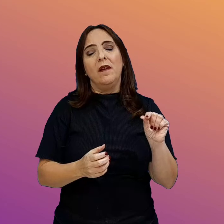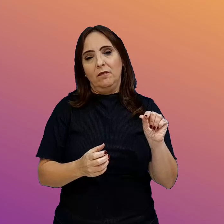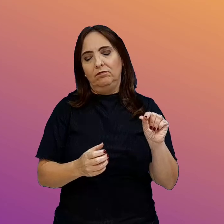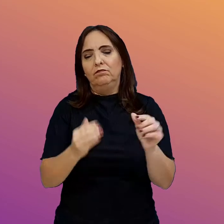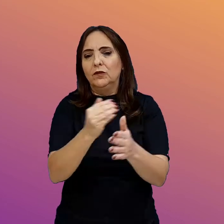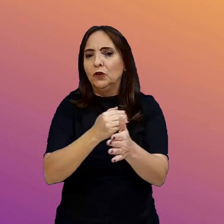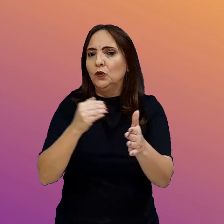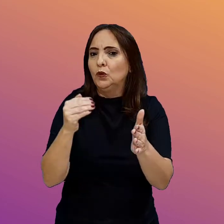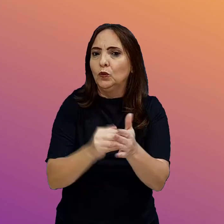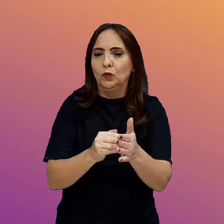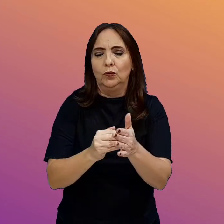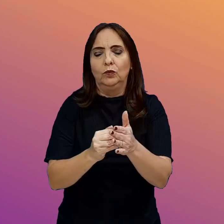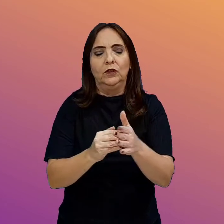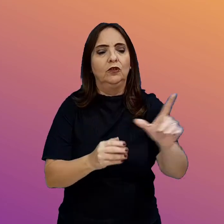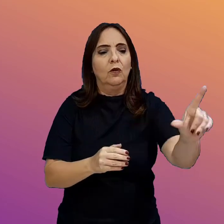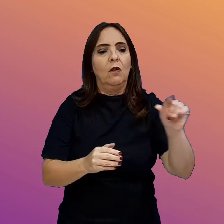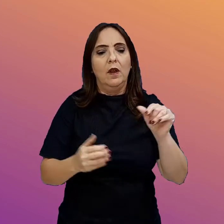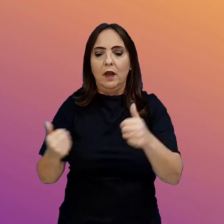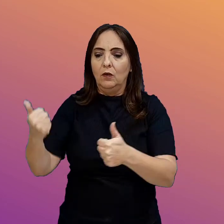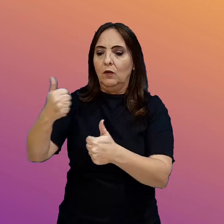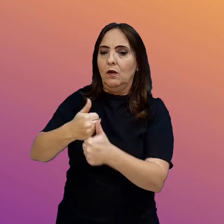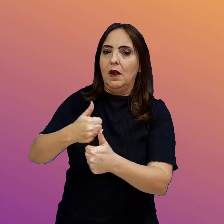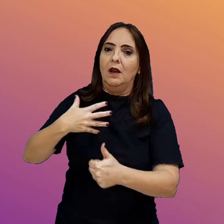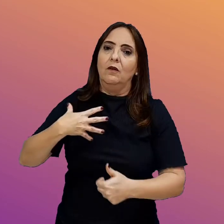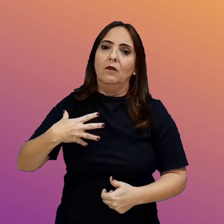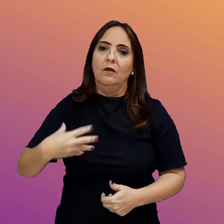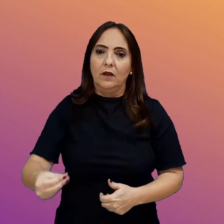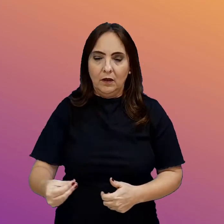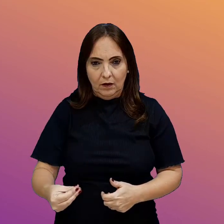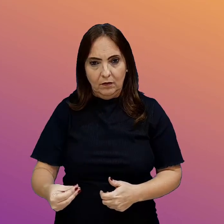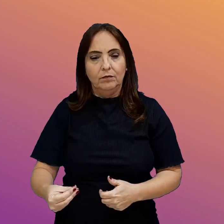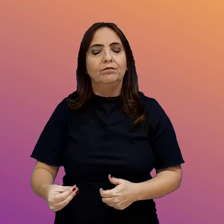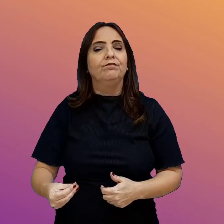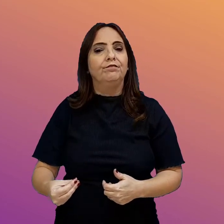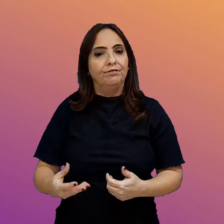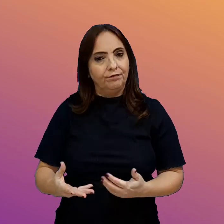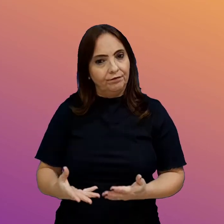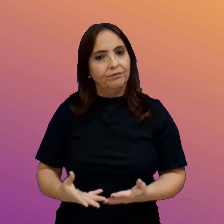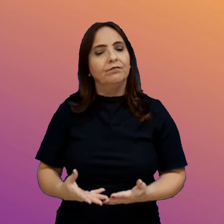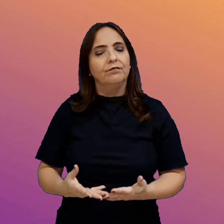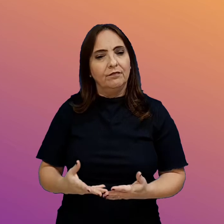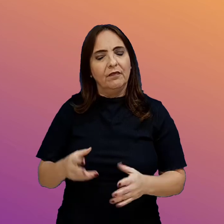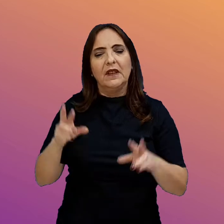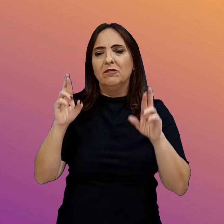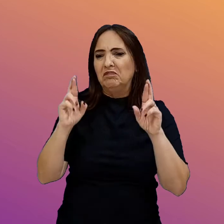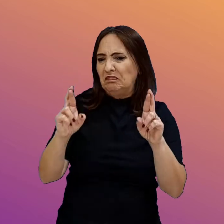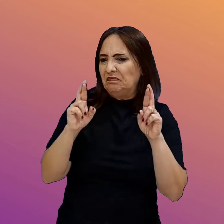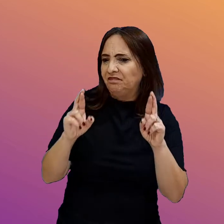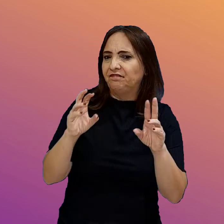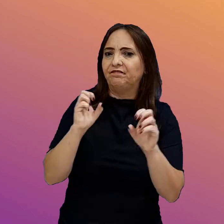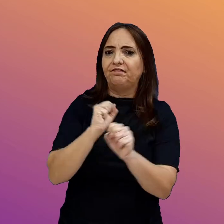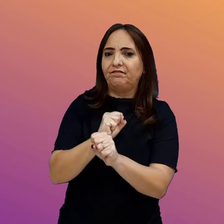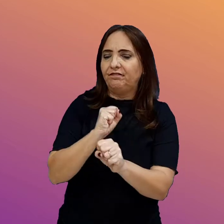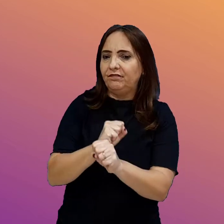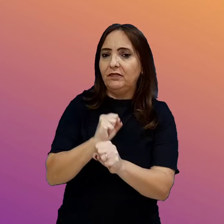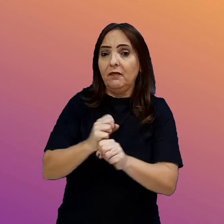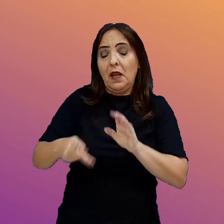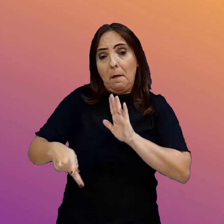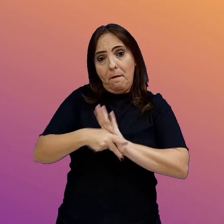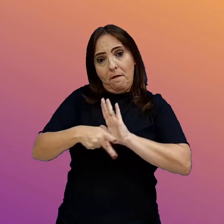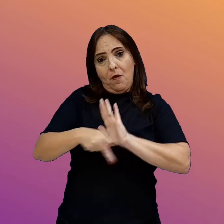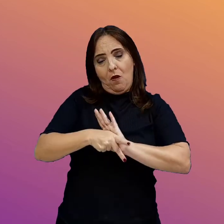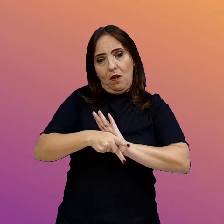escolherem pelos filhos, de projetarem nos filhos uma expectativa que é